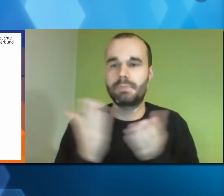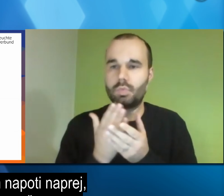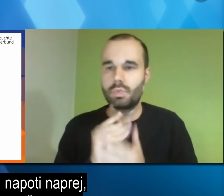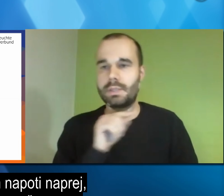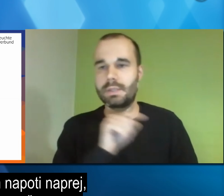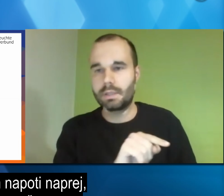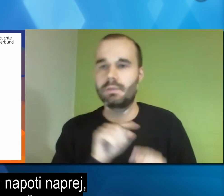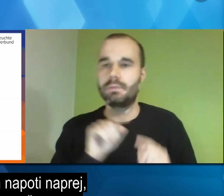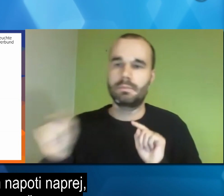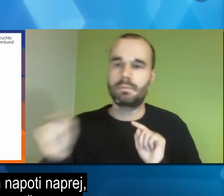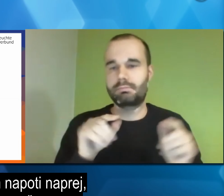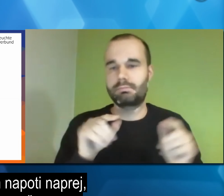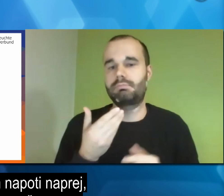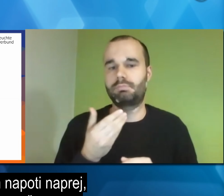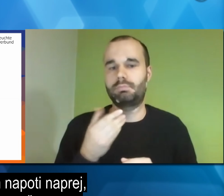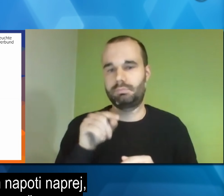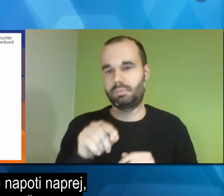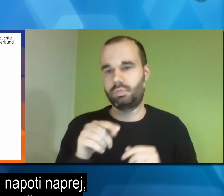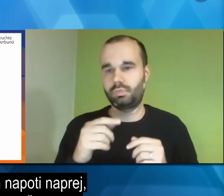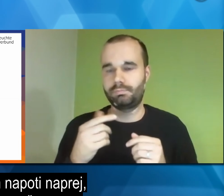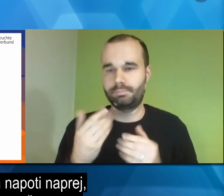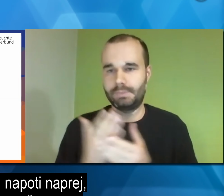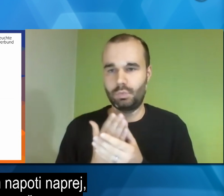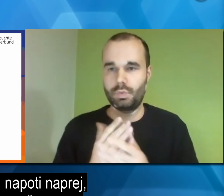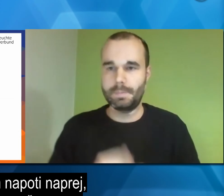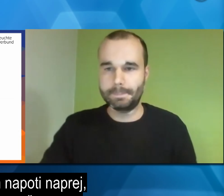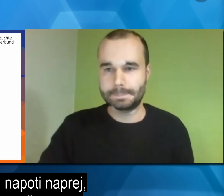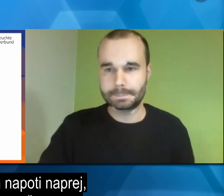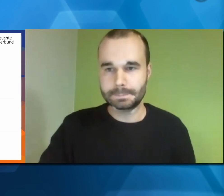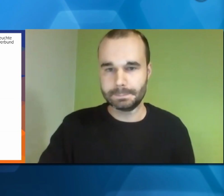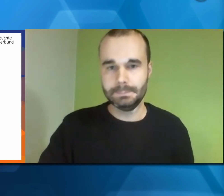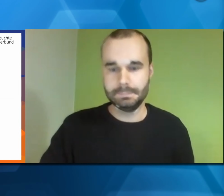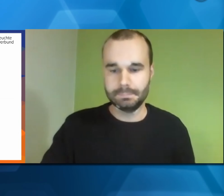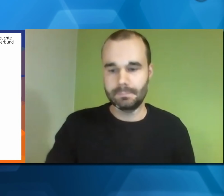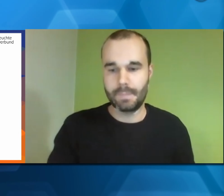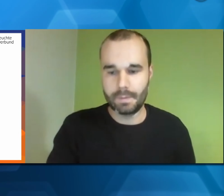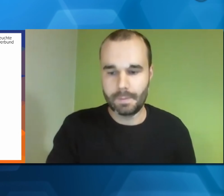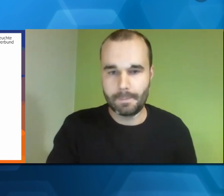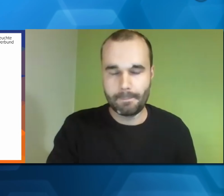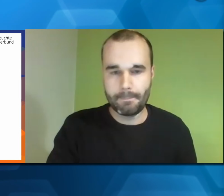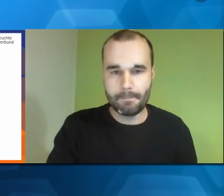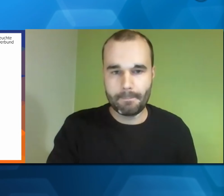center, ki me potem napoti naprej, kamorkoli že pač potrebujem.